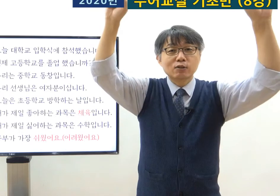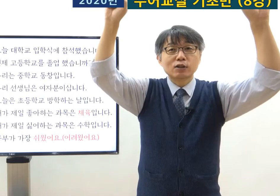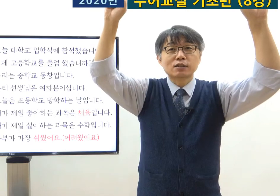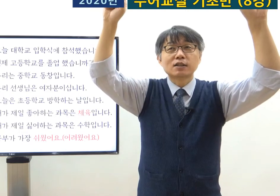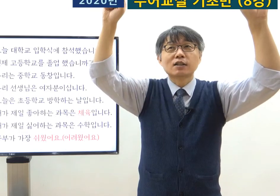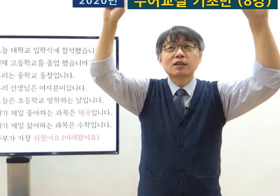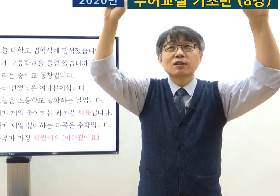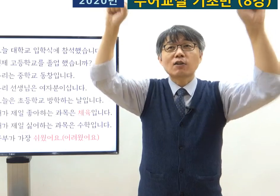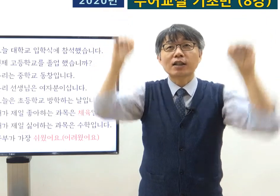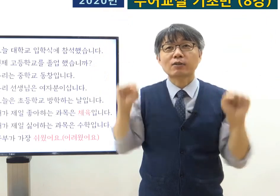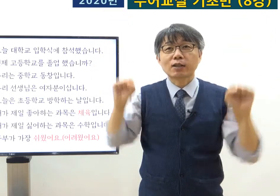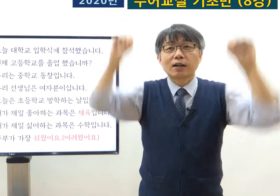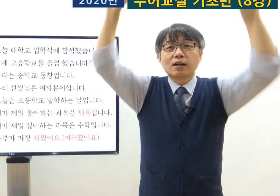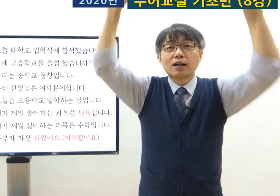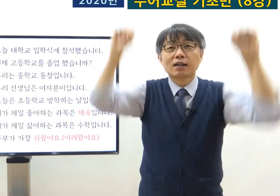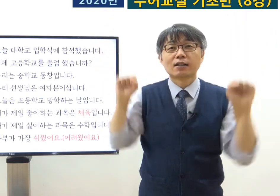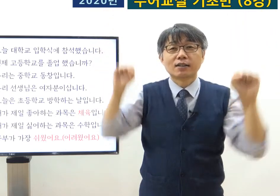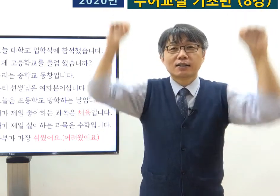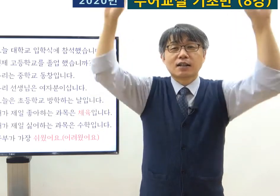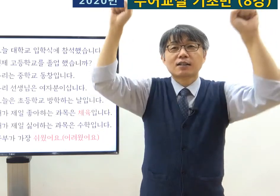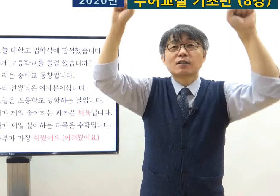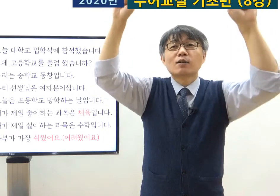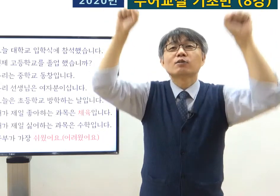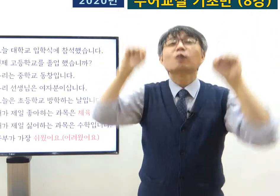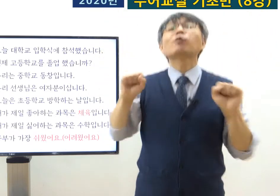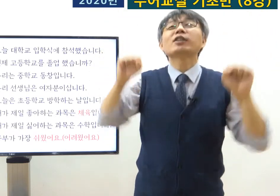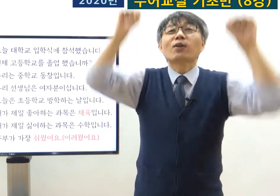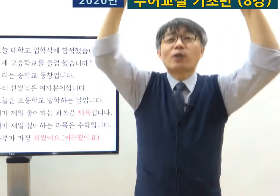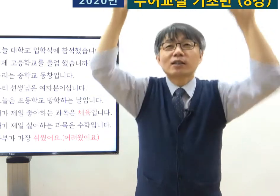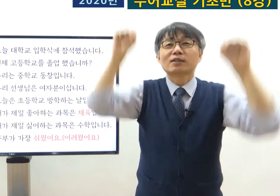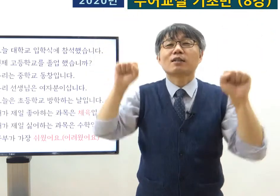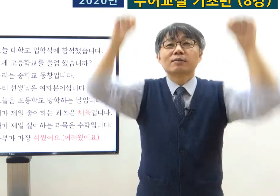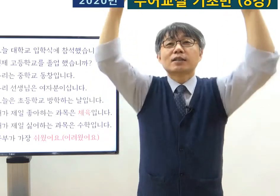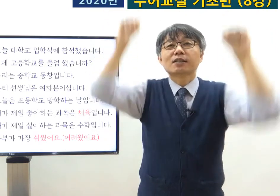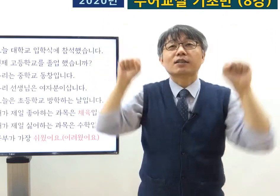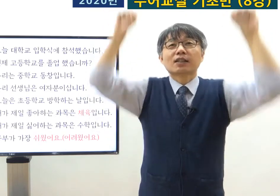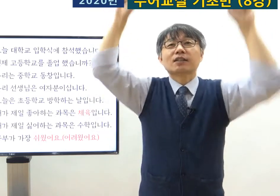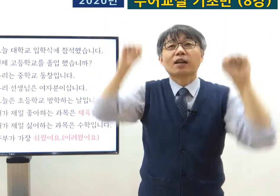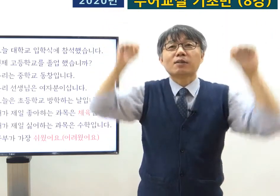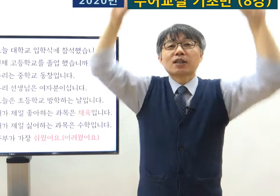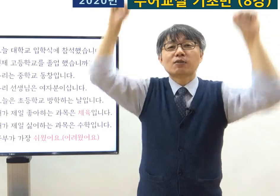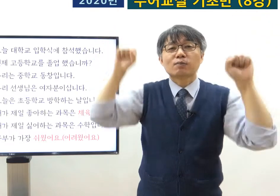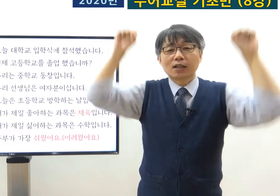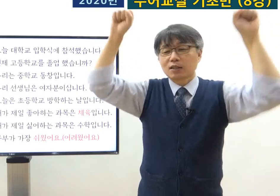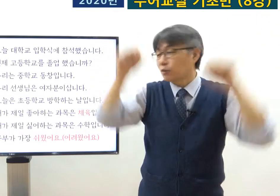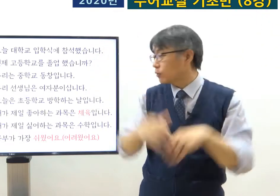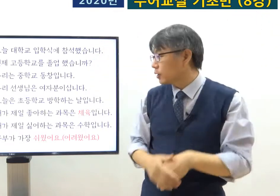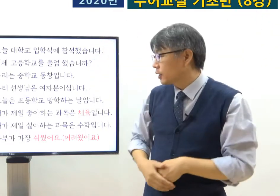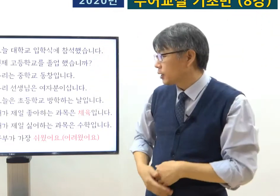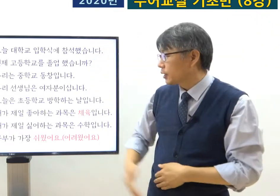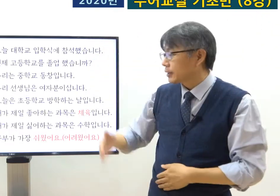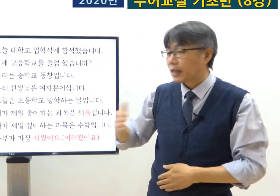체육은 턱걸이 한다고 자, 철봉 이렇게 하는 것처럼 이렇게 하면 체육입니다. 체육.